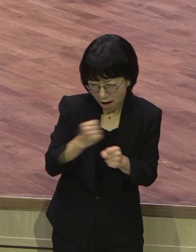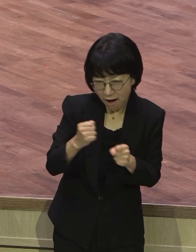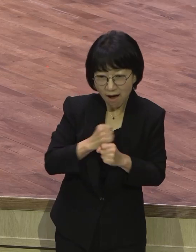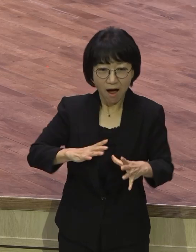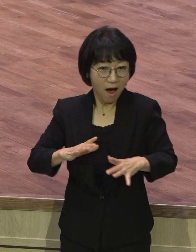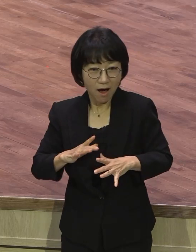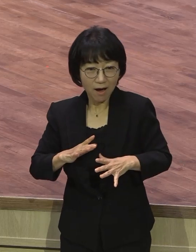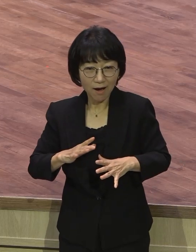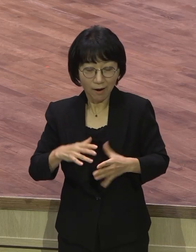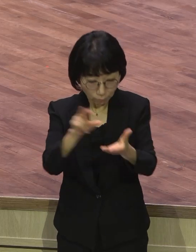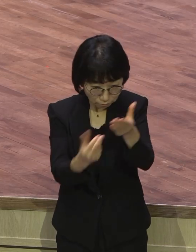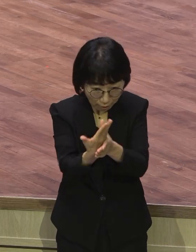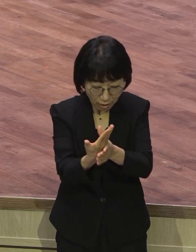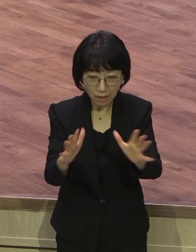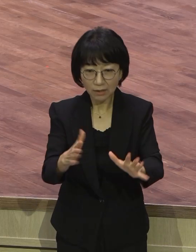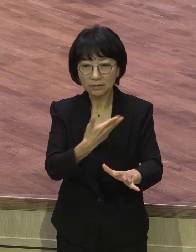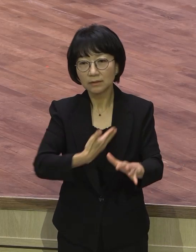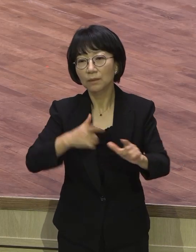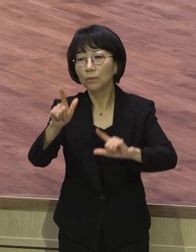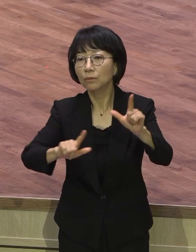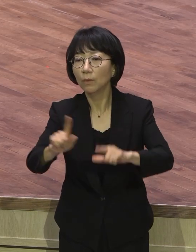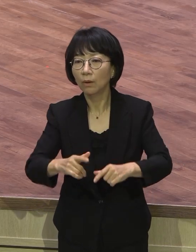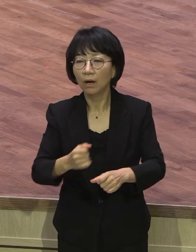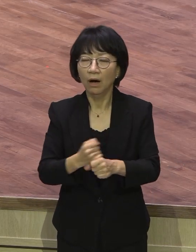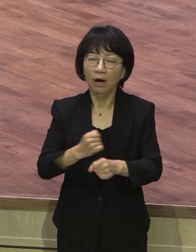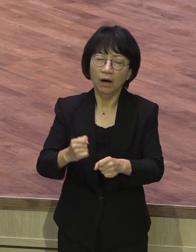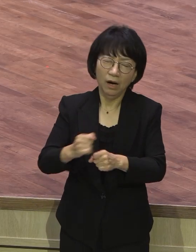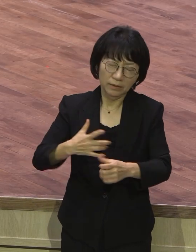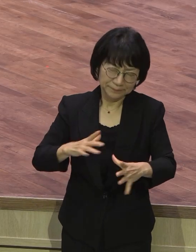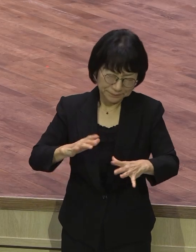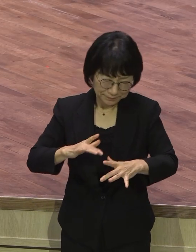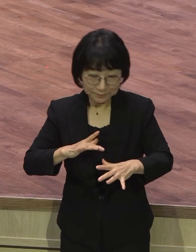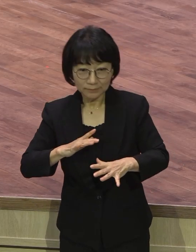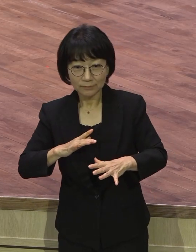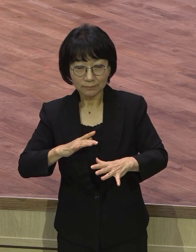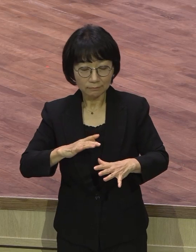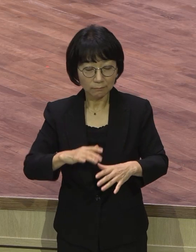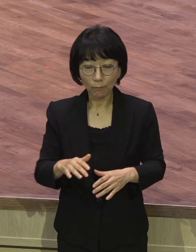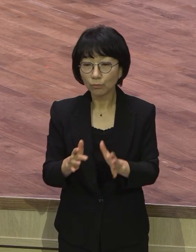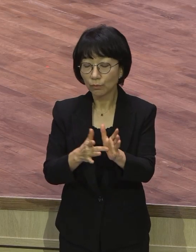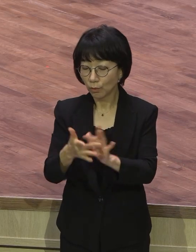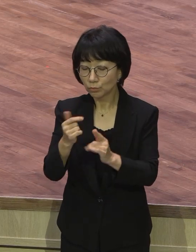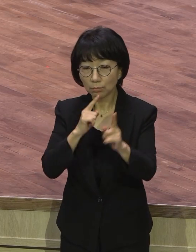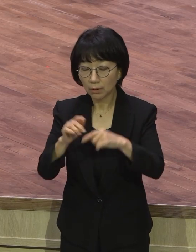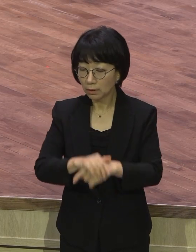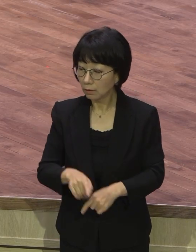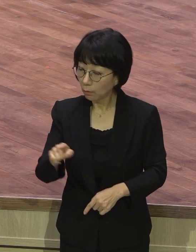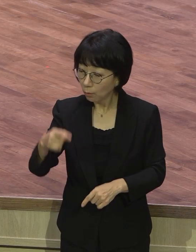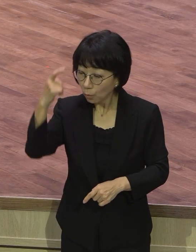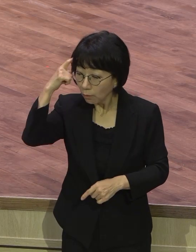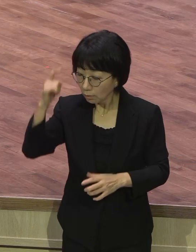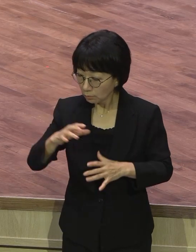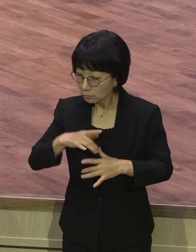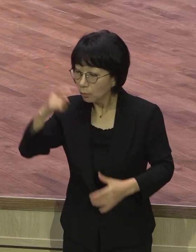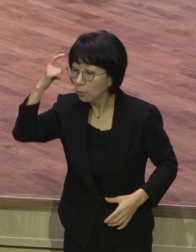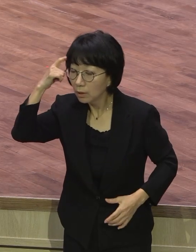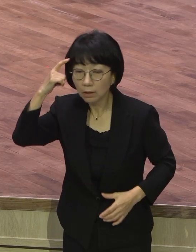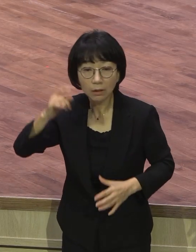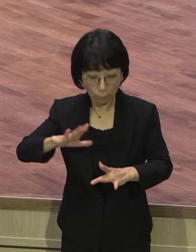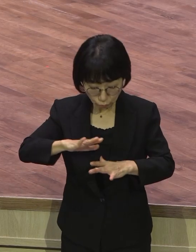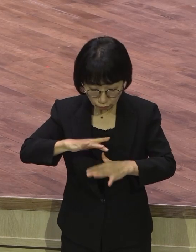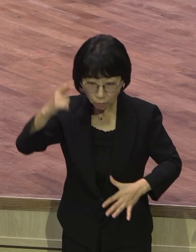못하는 문제사건 터지니까 이때 예수님께서 이렇게 말씀하십니다. 어찌하여 무서워하느냐